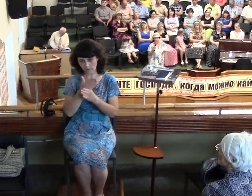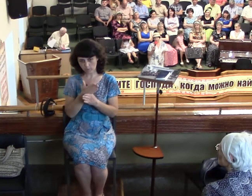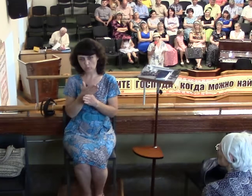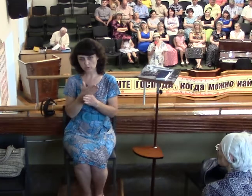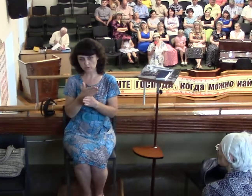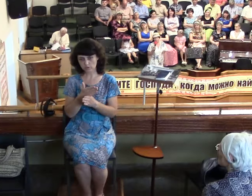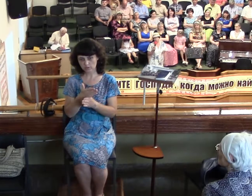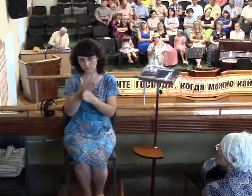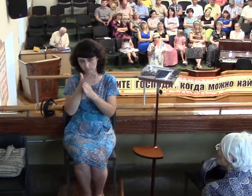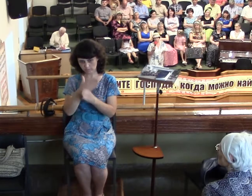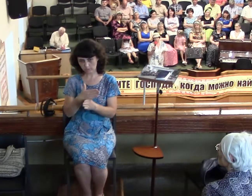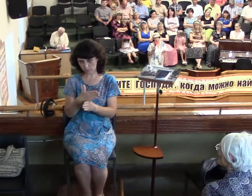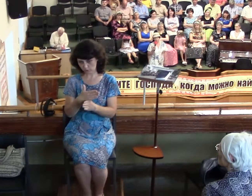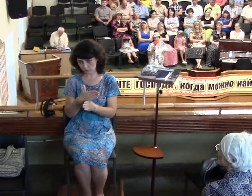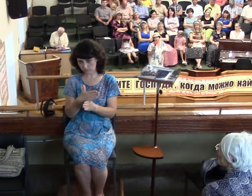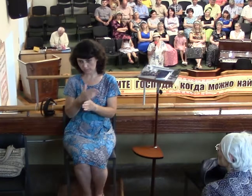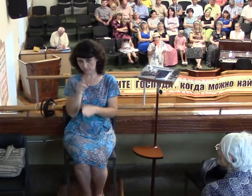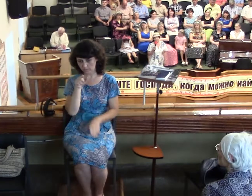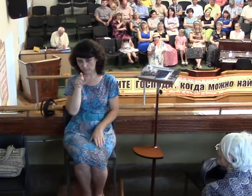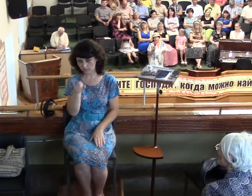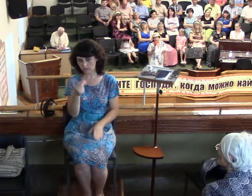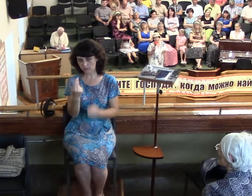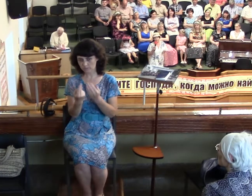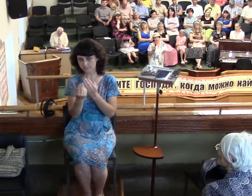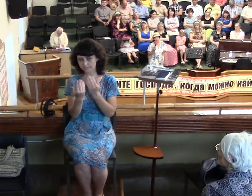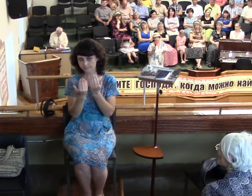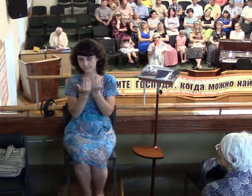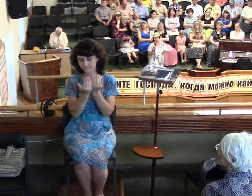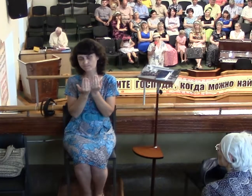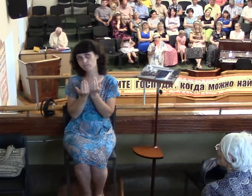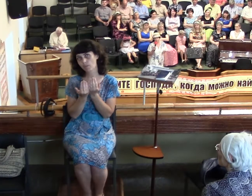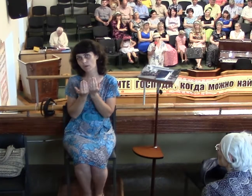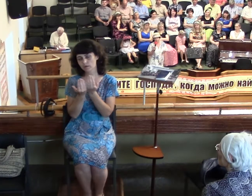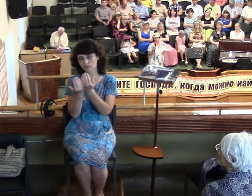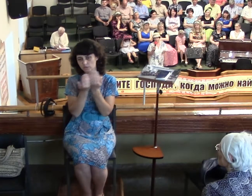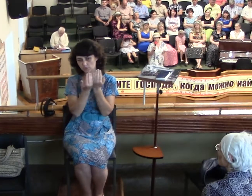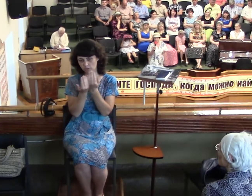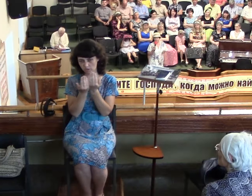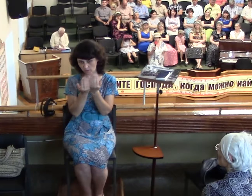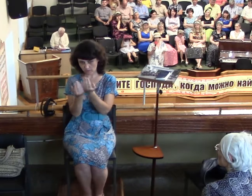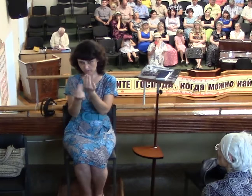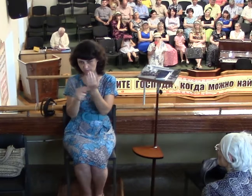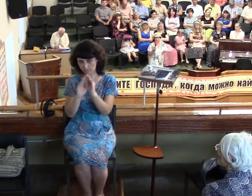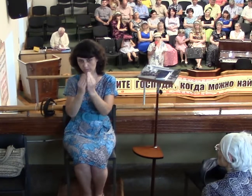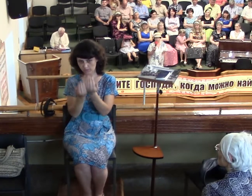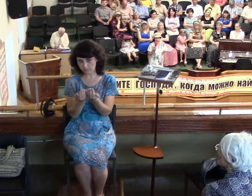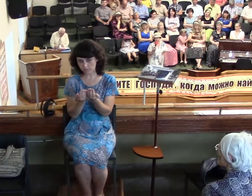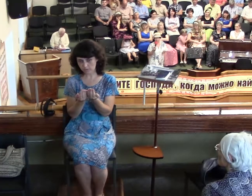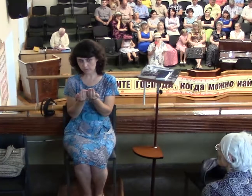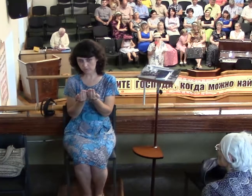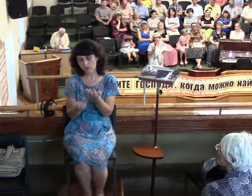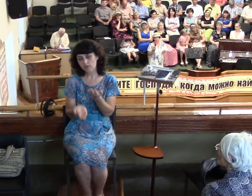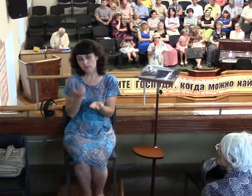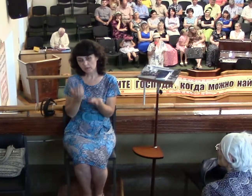Библию, и сладость слов Господних вам будет драгоценней прелестей земных. И если мало вы прочли